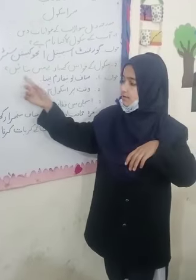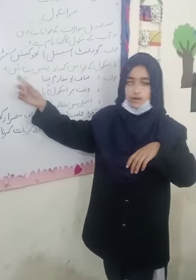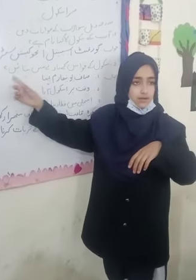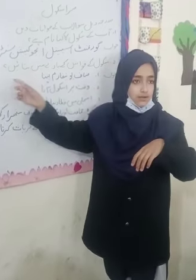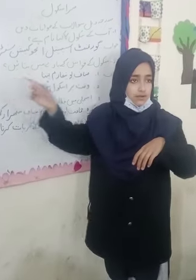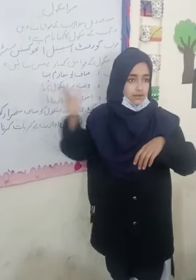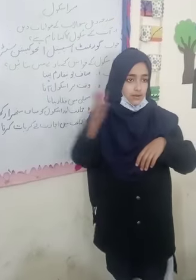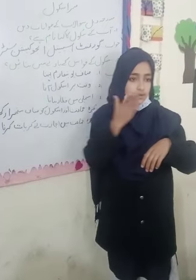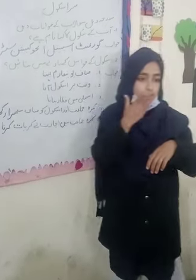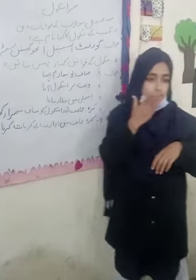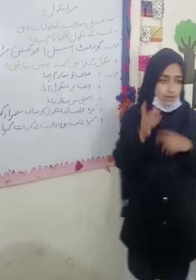में